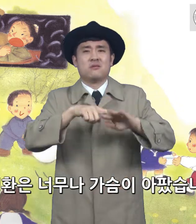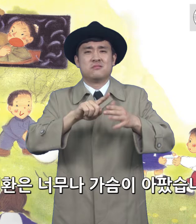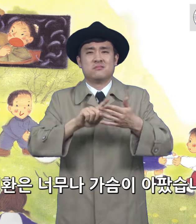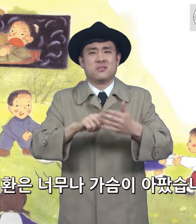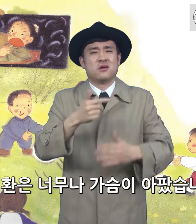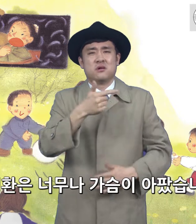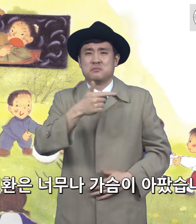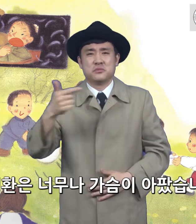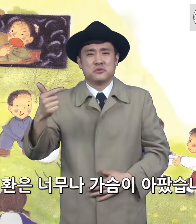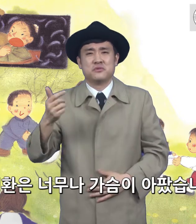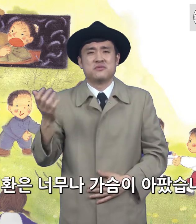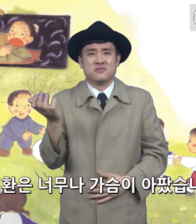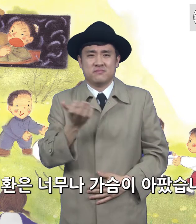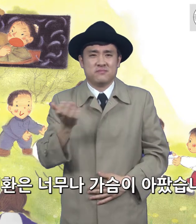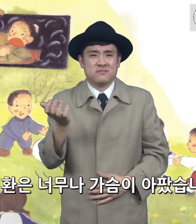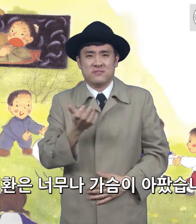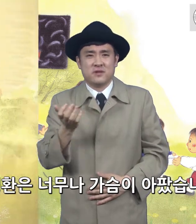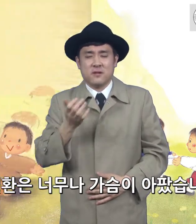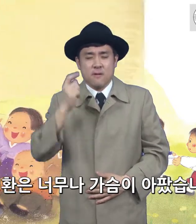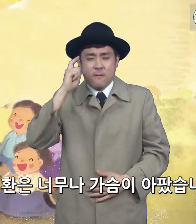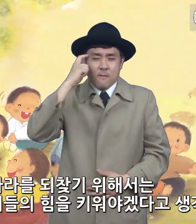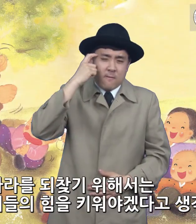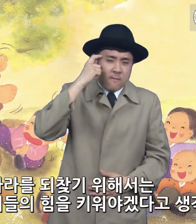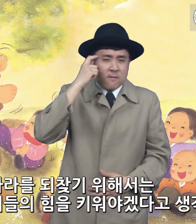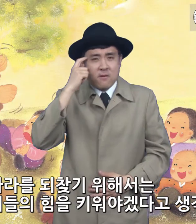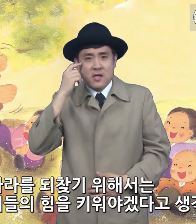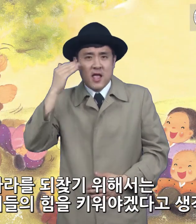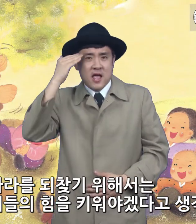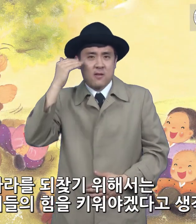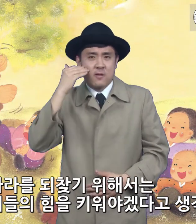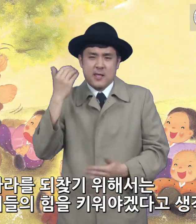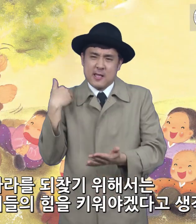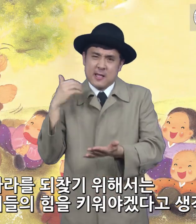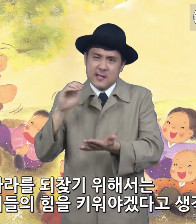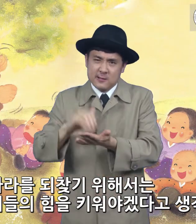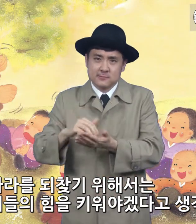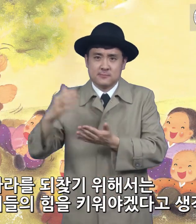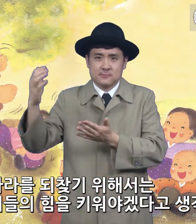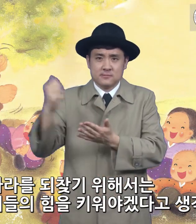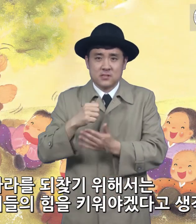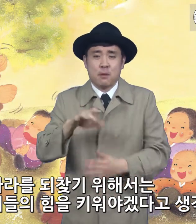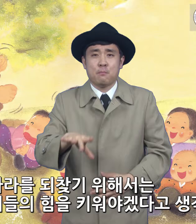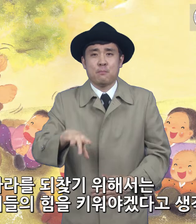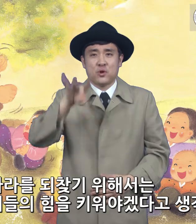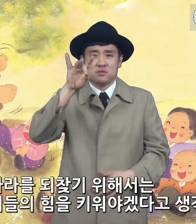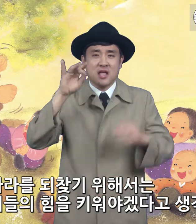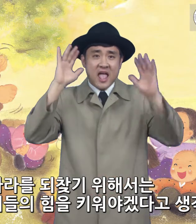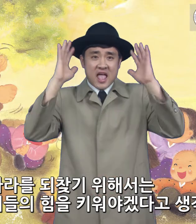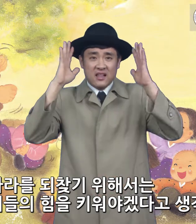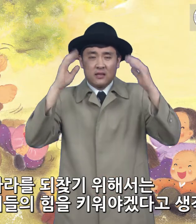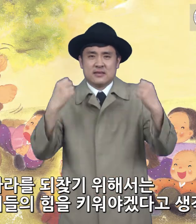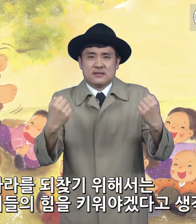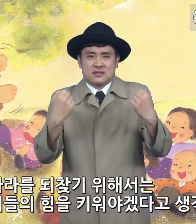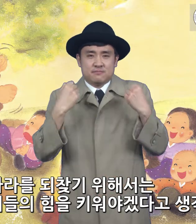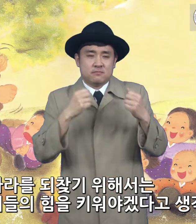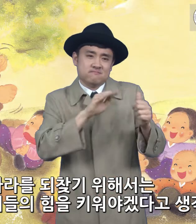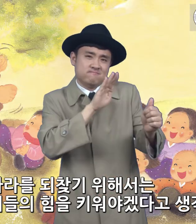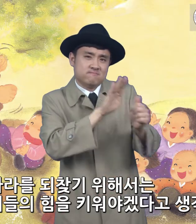정아는 너무나 가슴이 아팠습니다. 정아는 나라를 되찾기 위해서는 먼저 아이들의 힘을